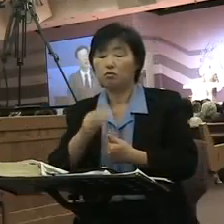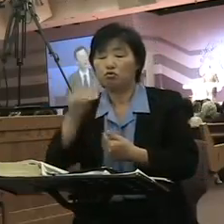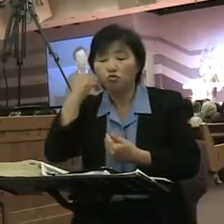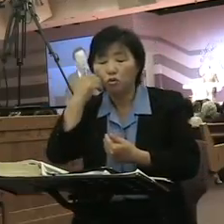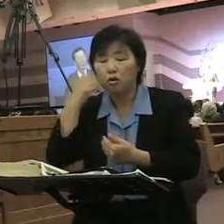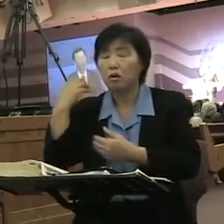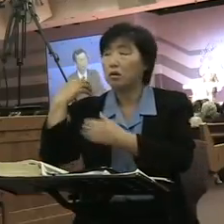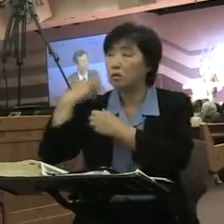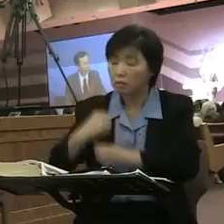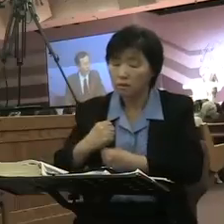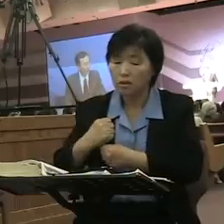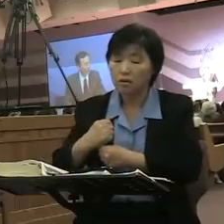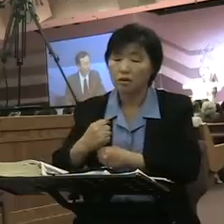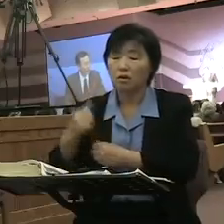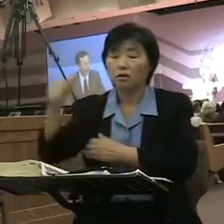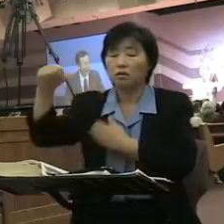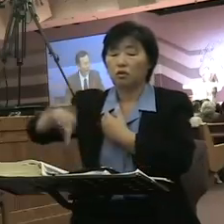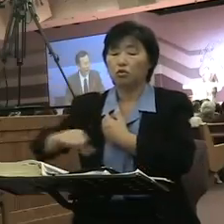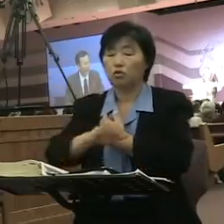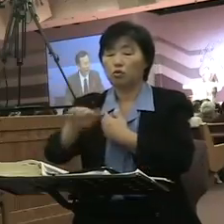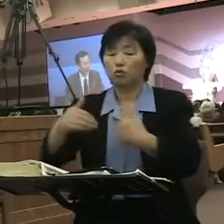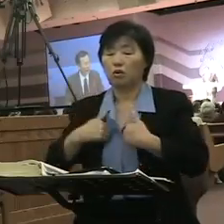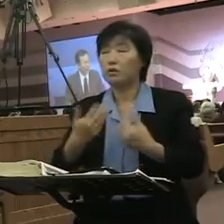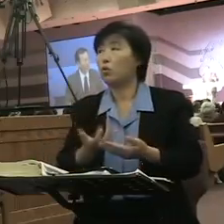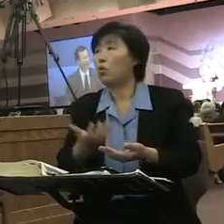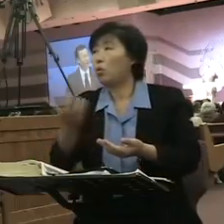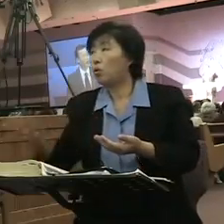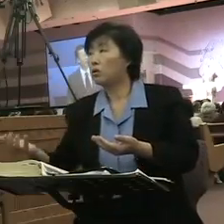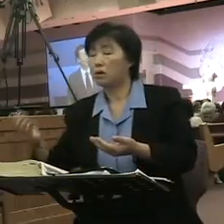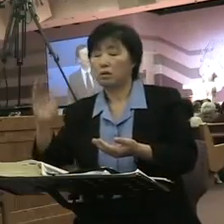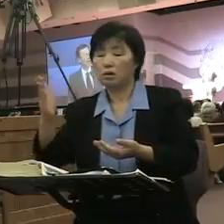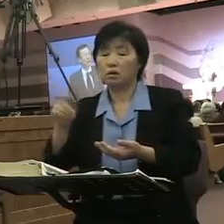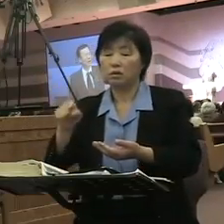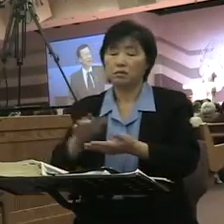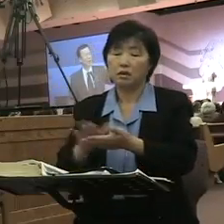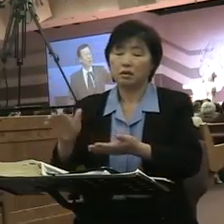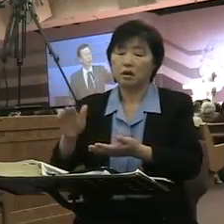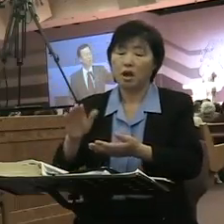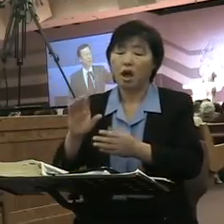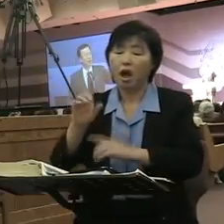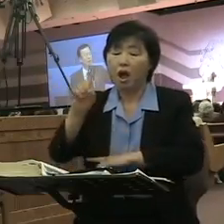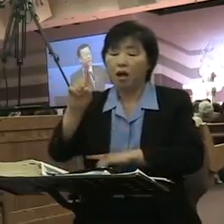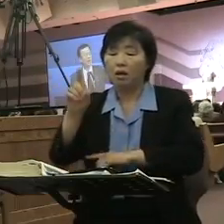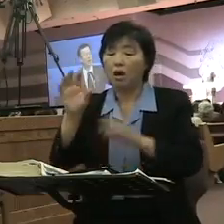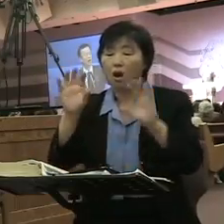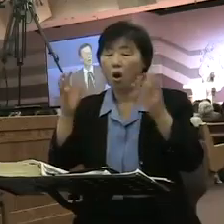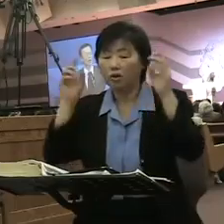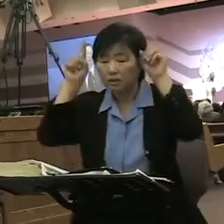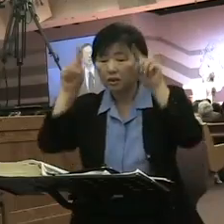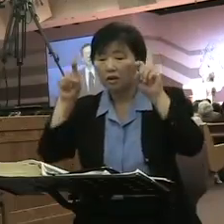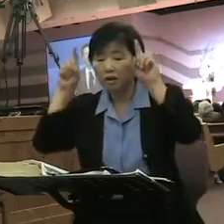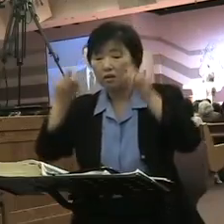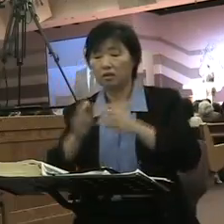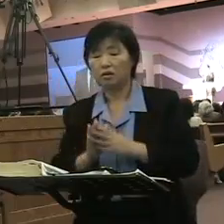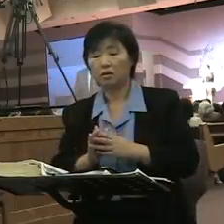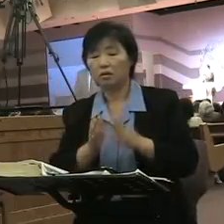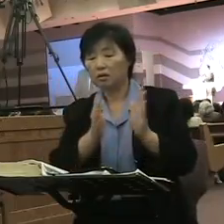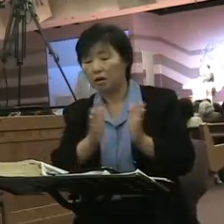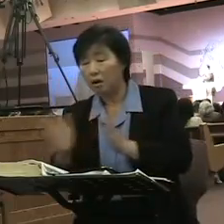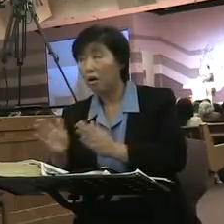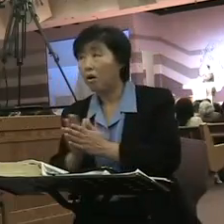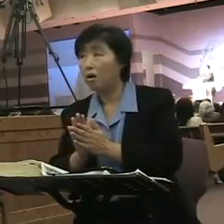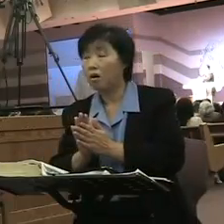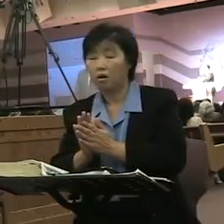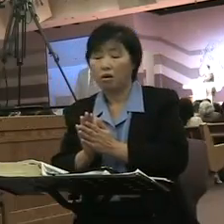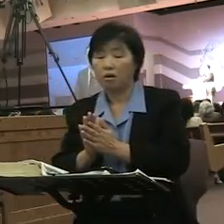우리에게서 옮겨지는 것입니다. 그래서 한 어린 양, 준비하신 하나님의 어린 양을